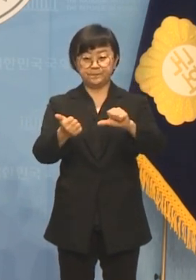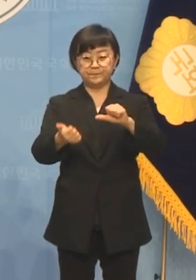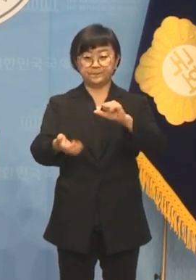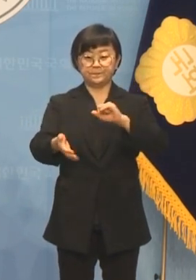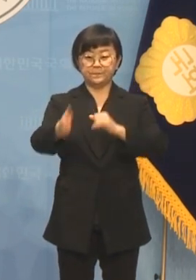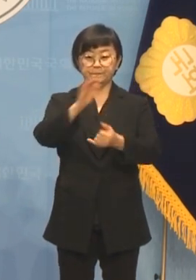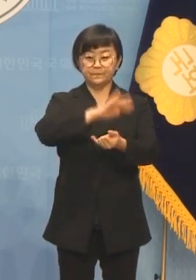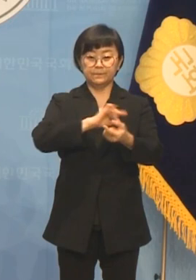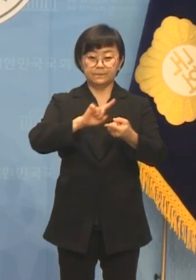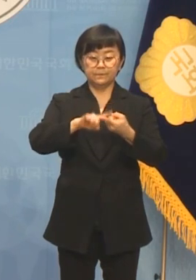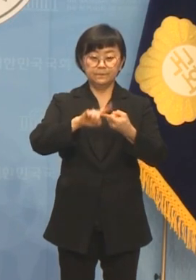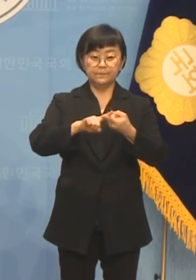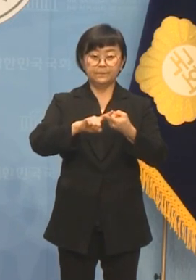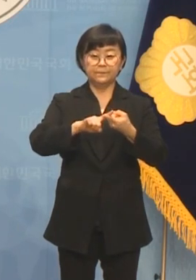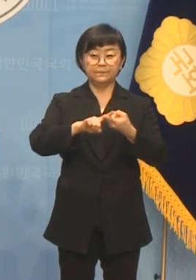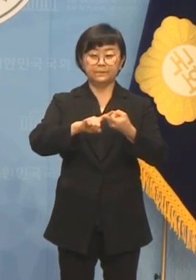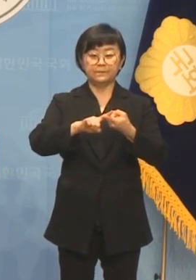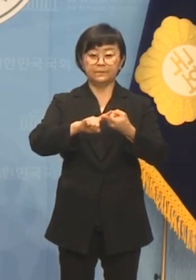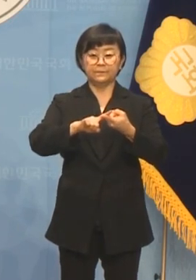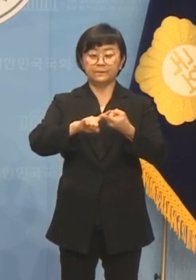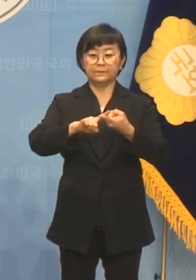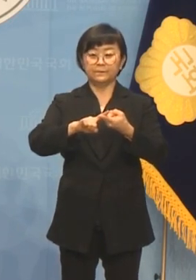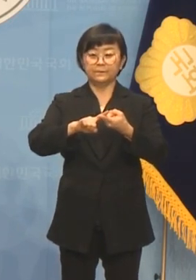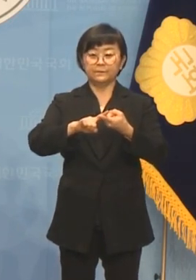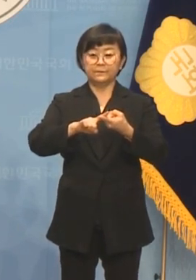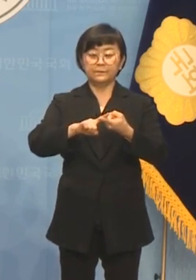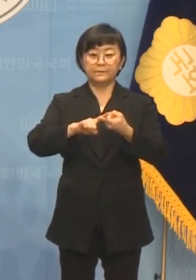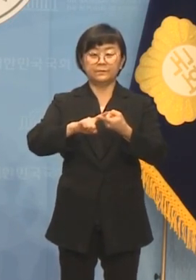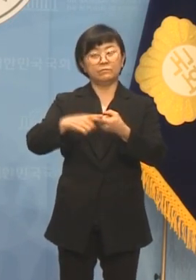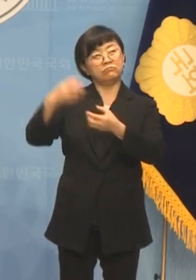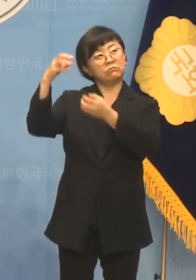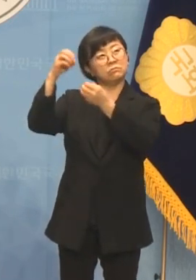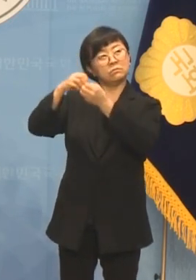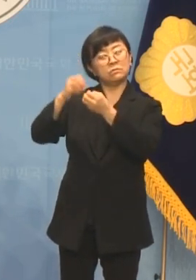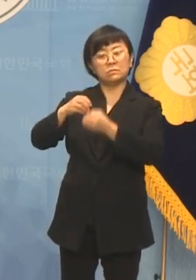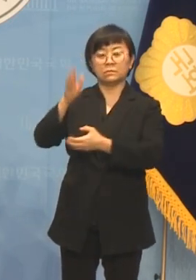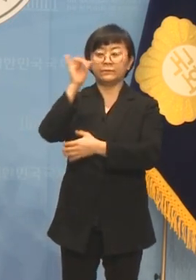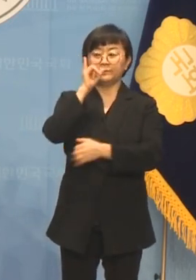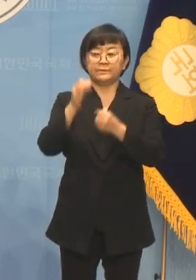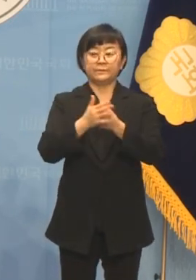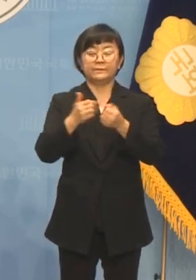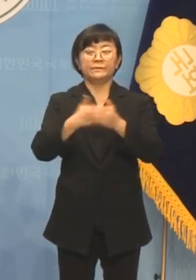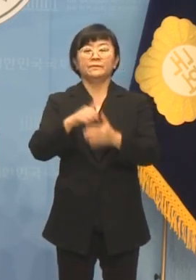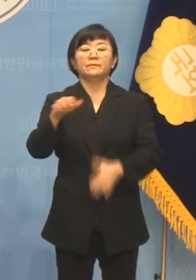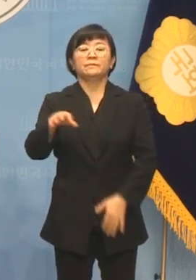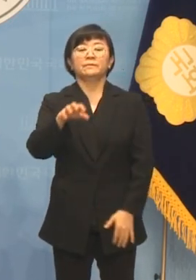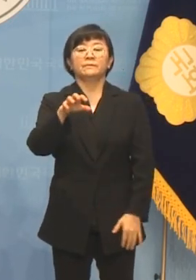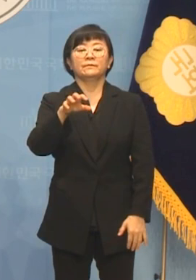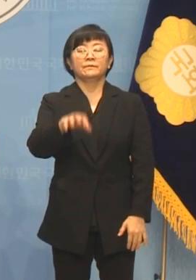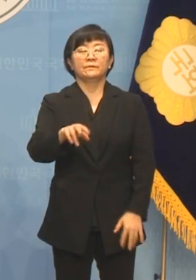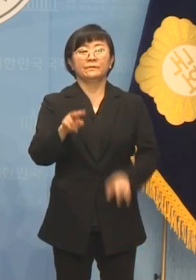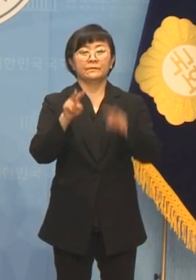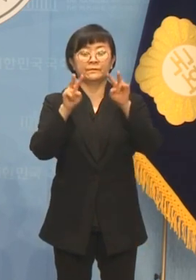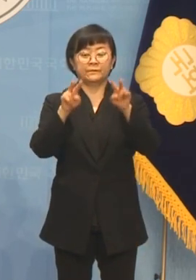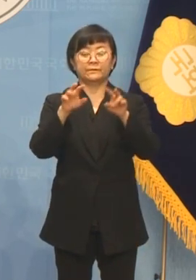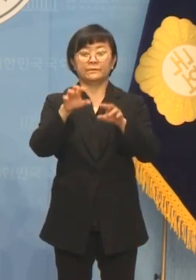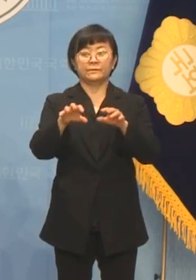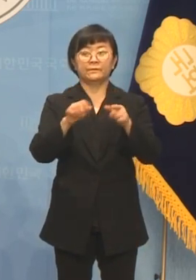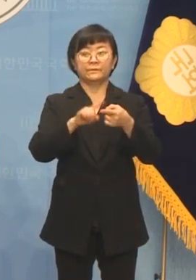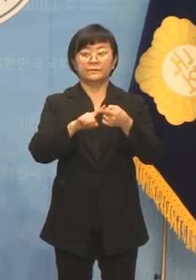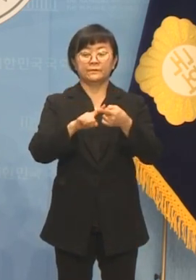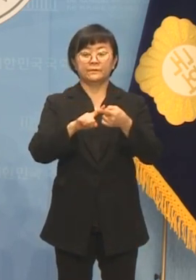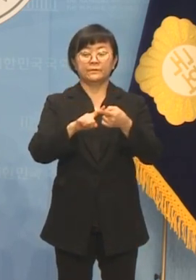나라를 지키겠다고 하는 그런 전설이 서린 곳입니다. 그 전설이 바라보는 곳에